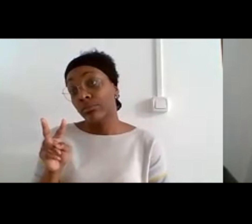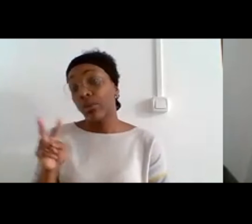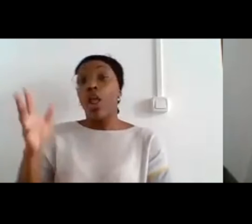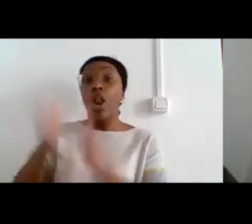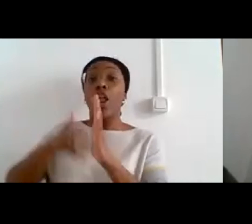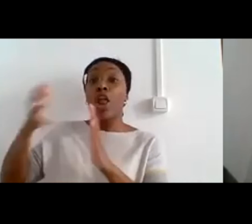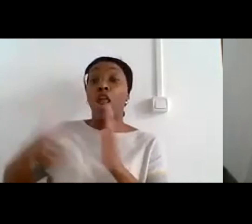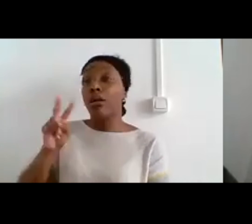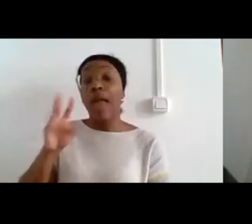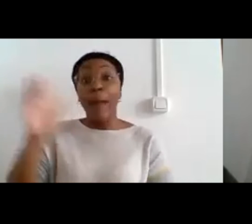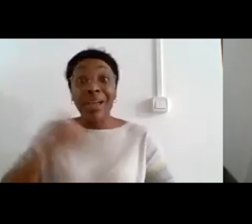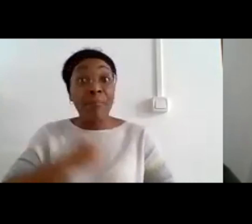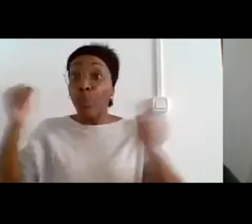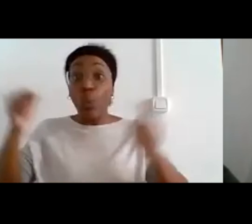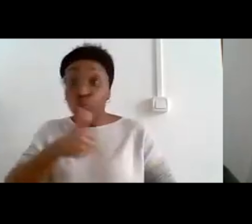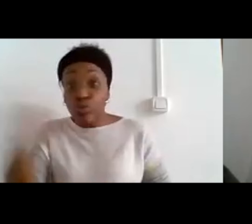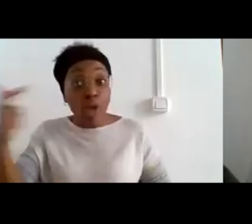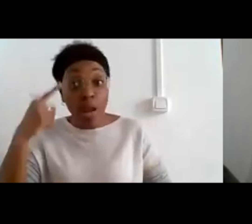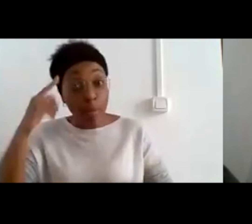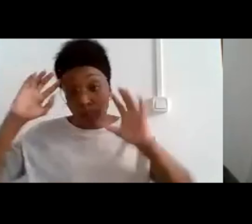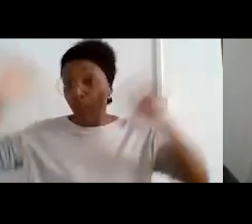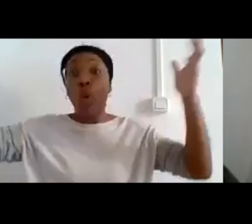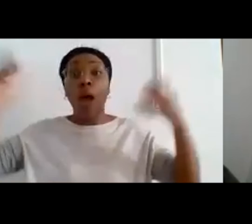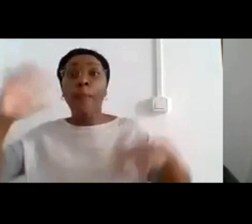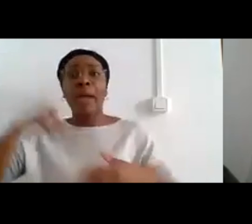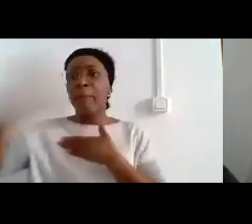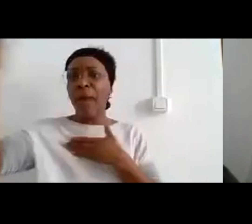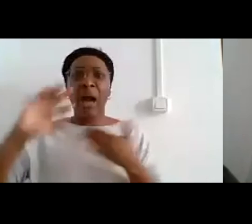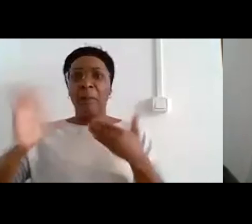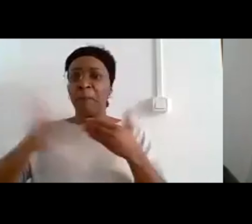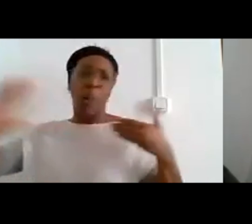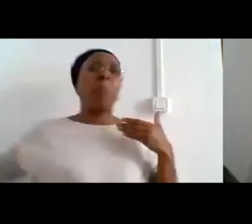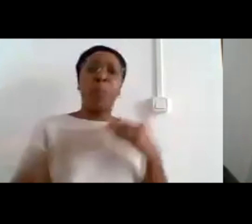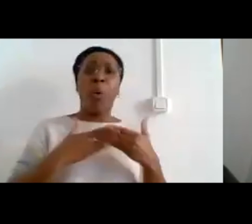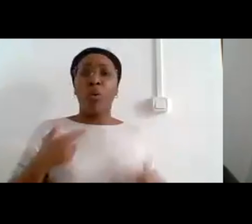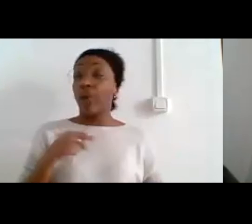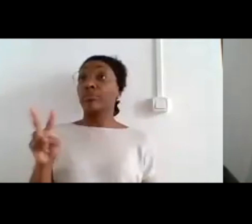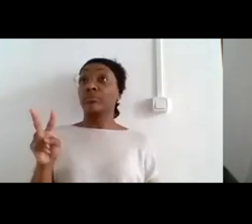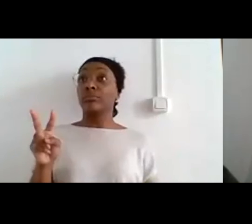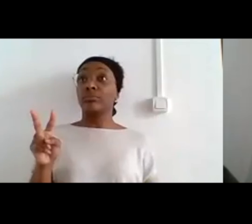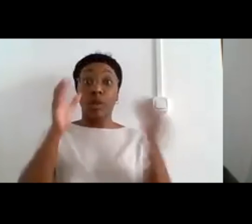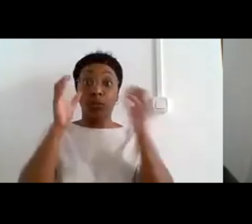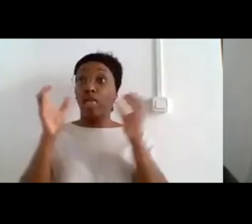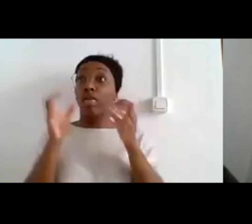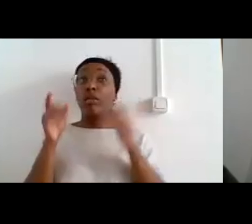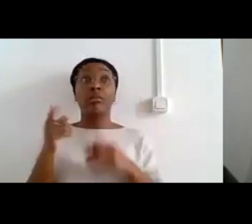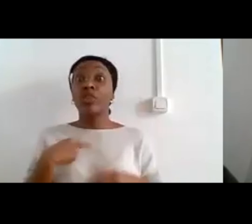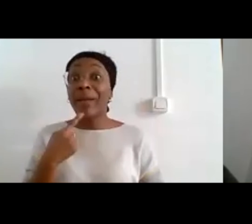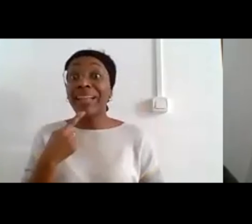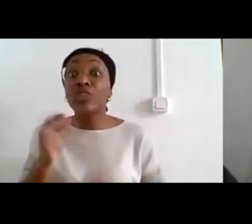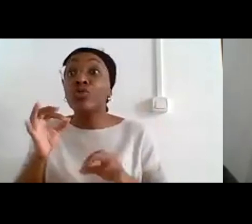moment, il explose tout seul en colère. Il claque la porte de mon bureau, il s'en va. J'ai pas eu le temps de dire quoi que ce soit, en fait. Je l'ai